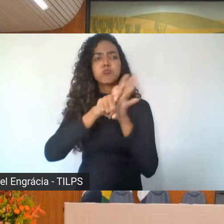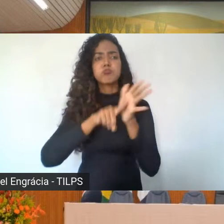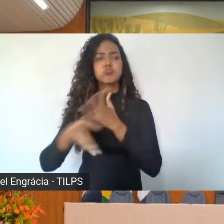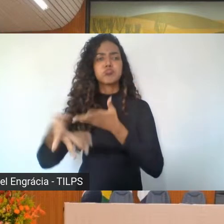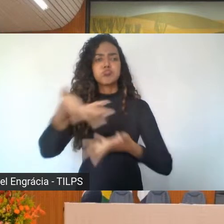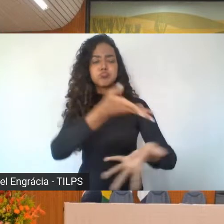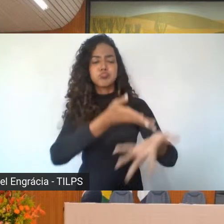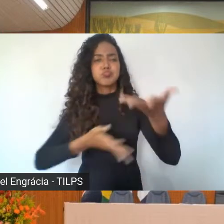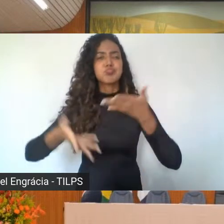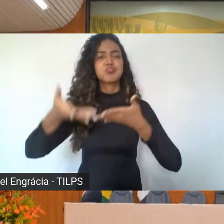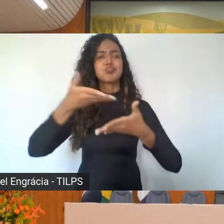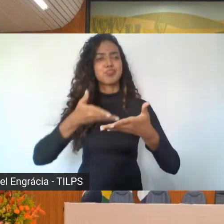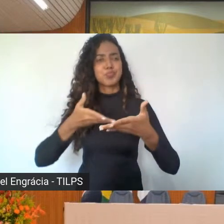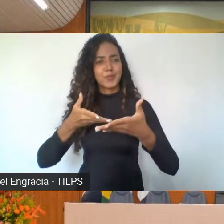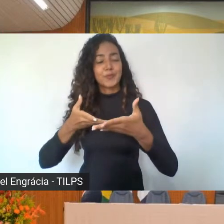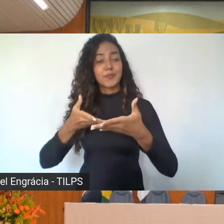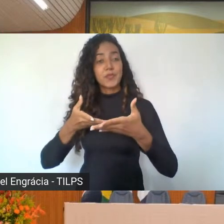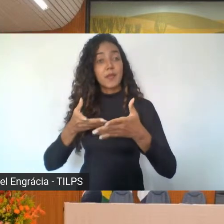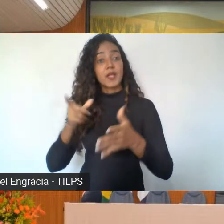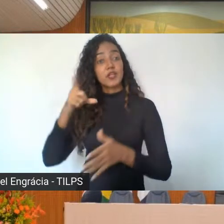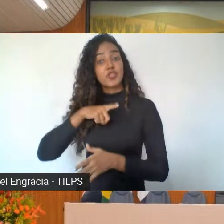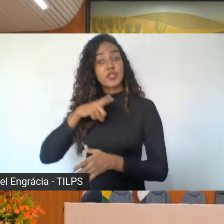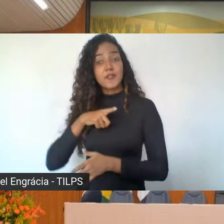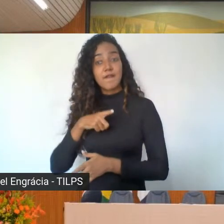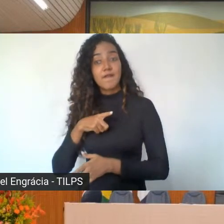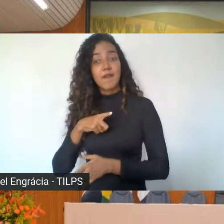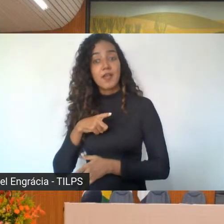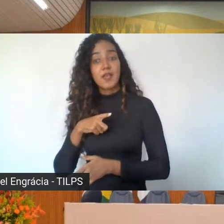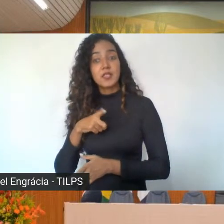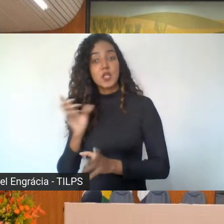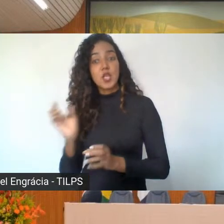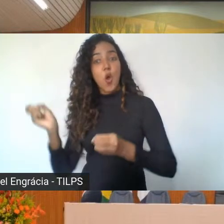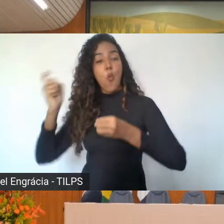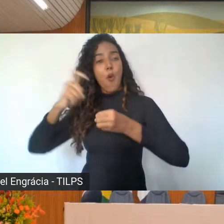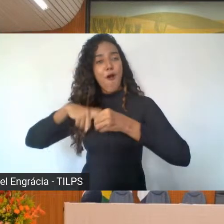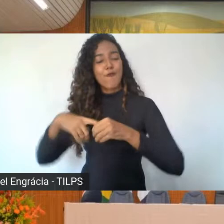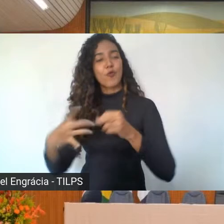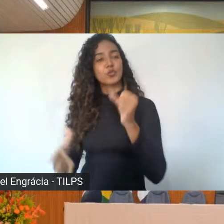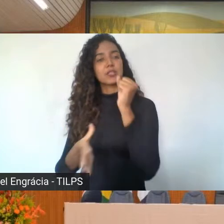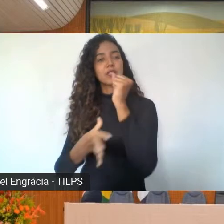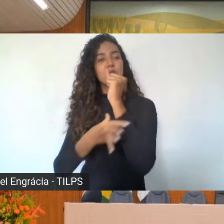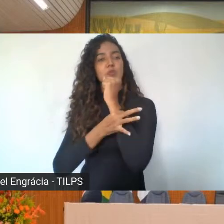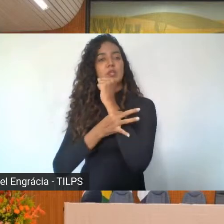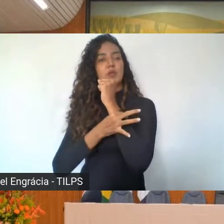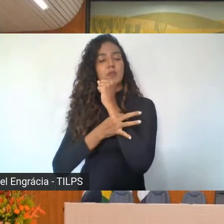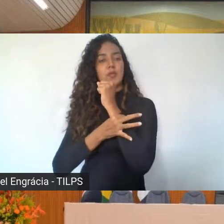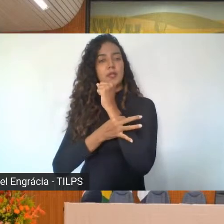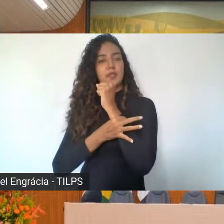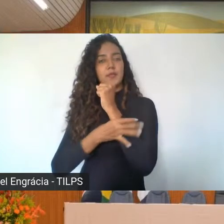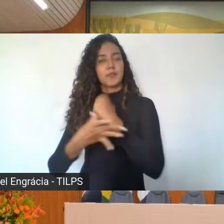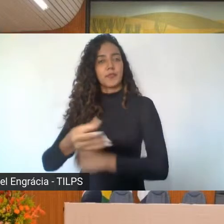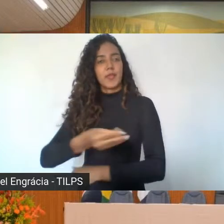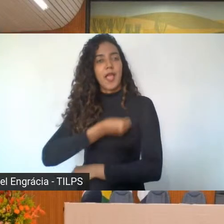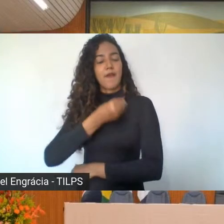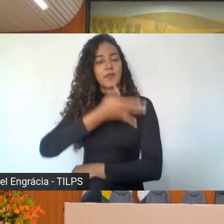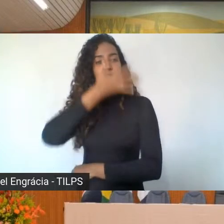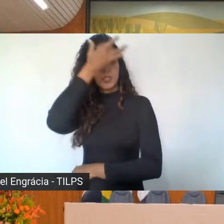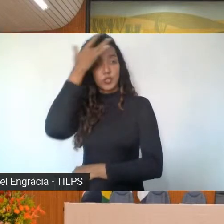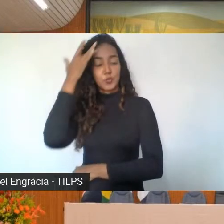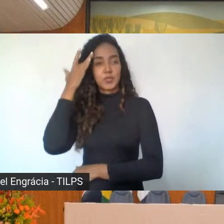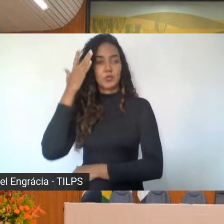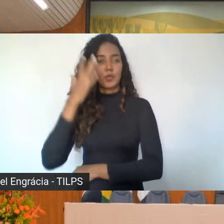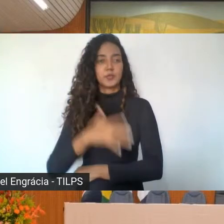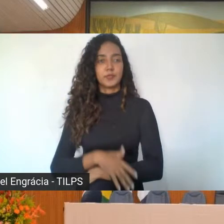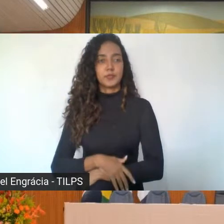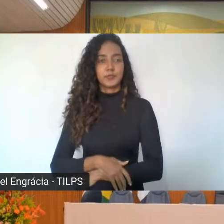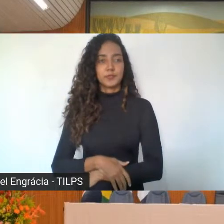para que a gente pudesse ter um retorno com segurança da vida das pessoas. E aí eu queria agradecer de todo o